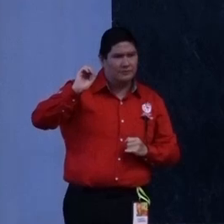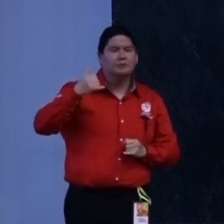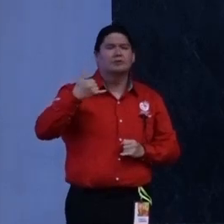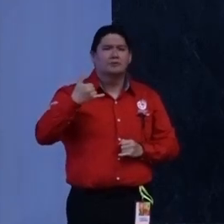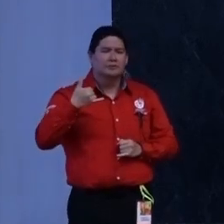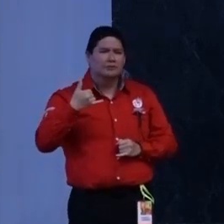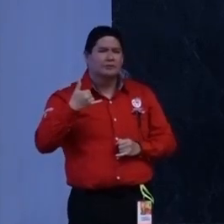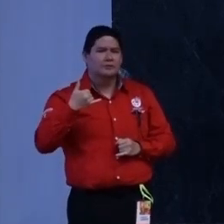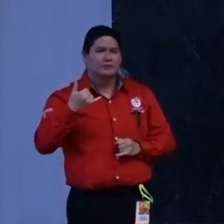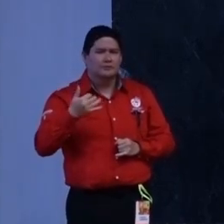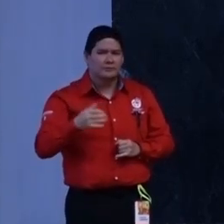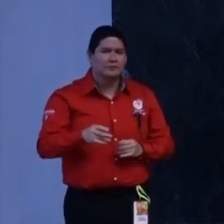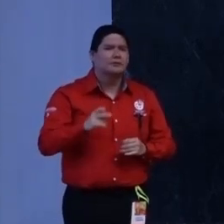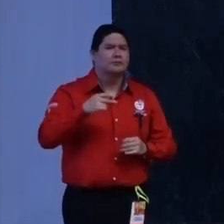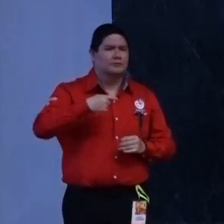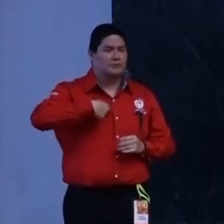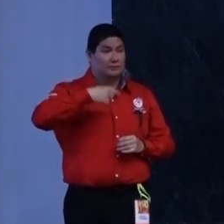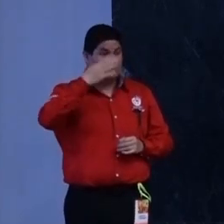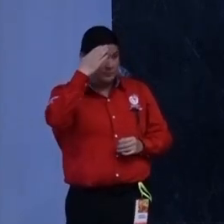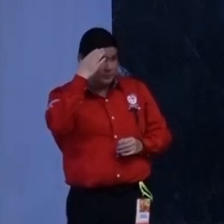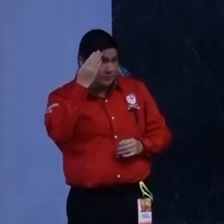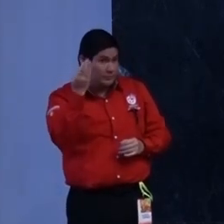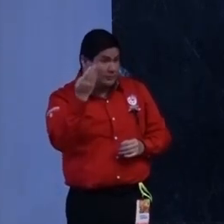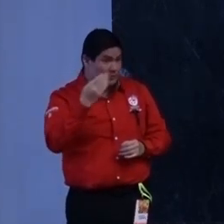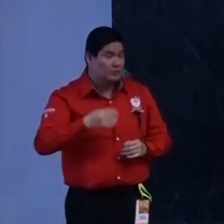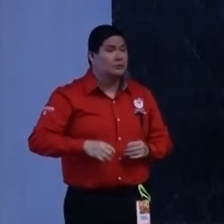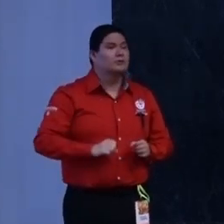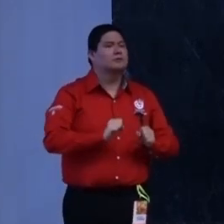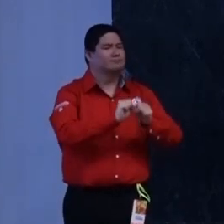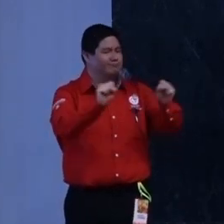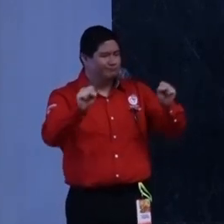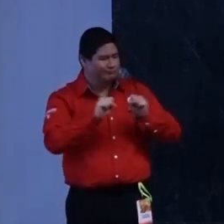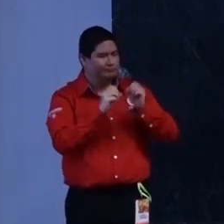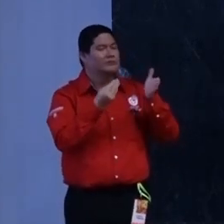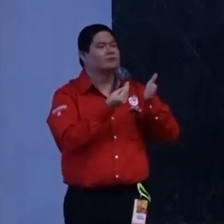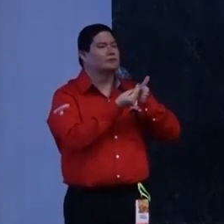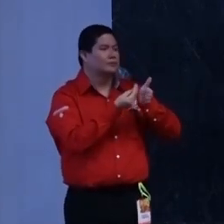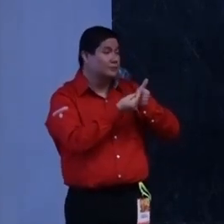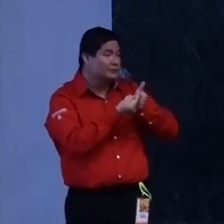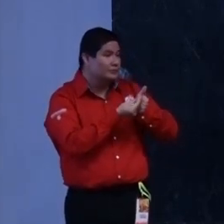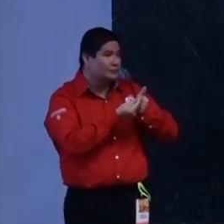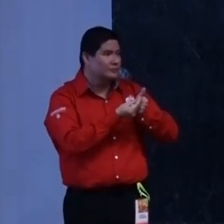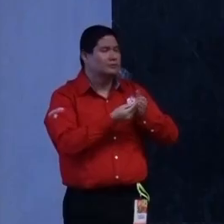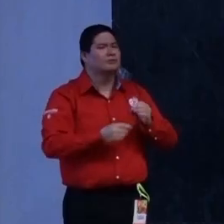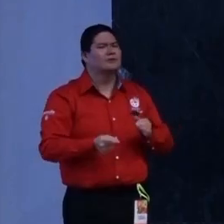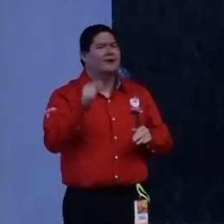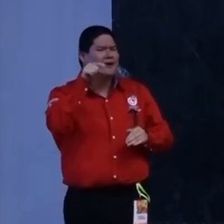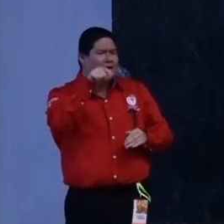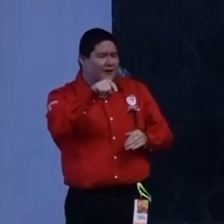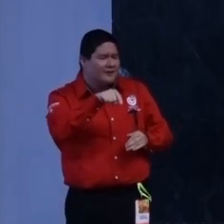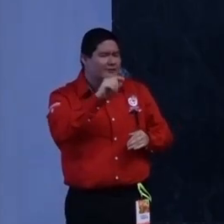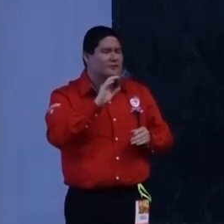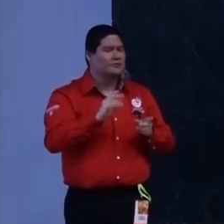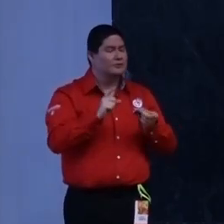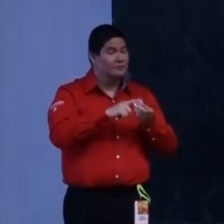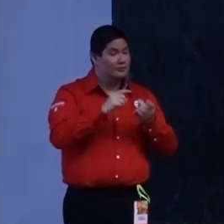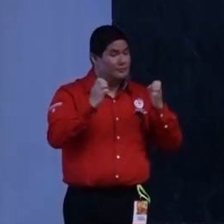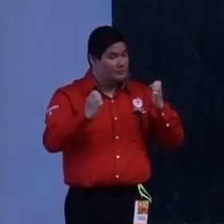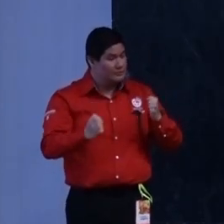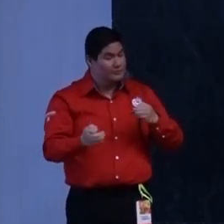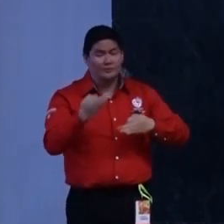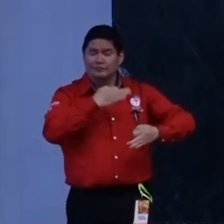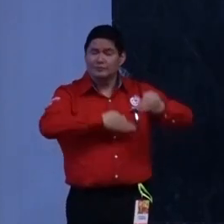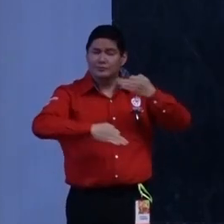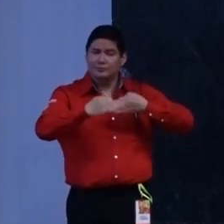mi campo, mi escenario principal es el salón de clases. Ahí es donde paso la mayor parte